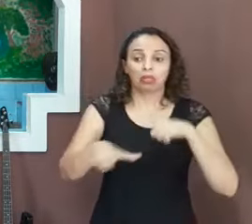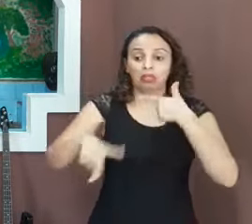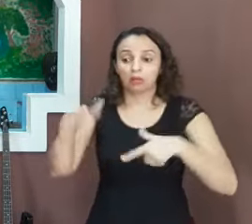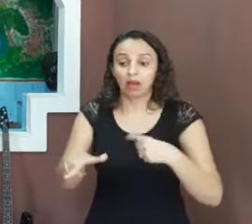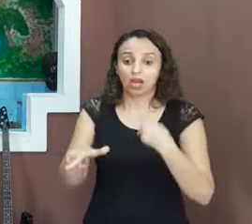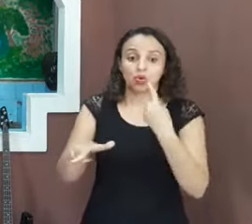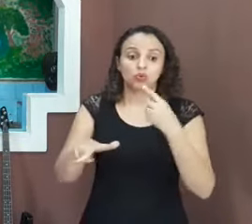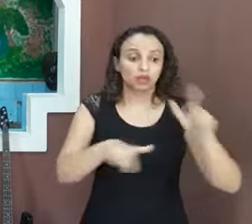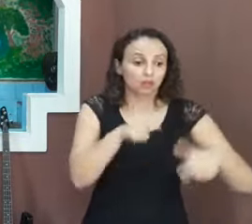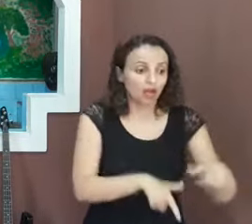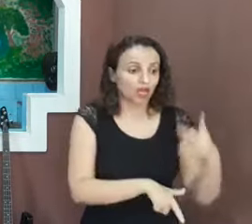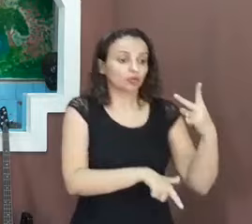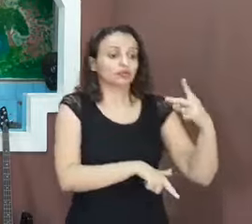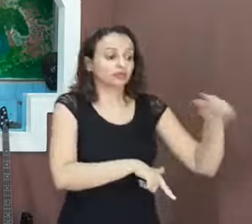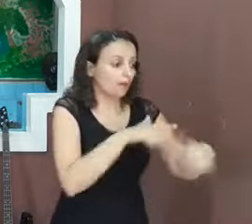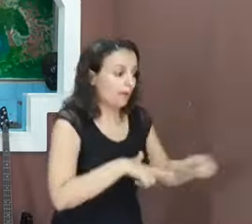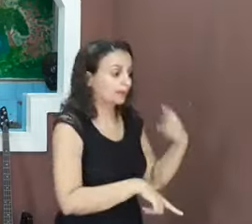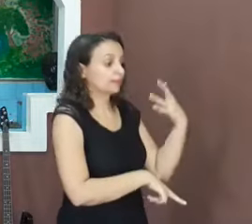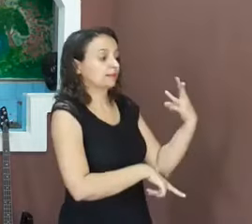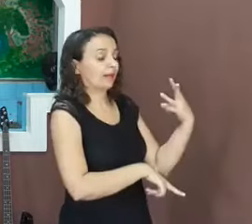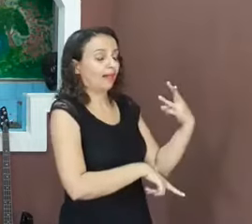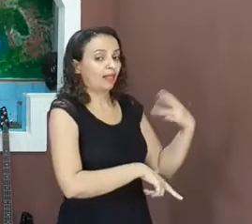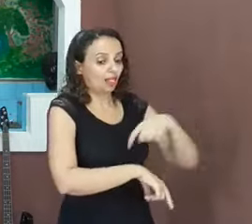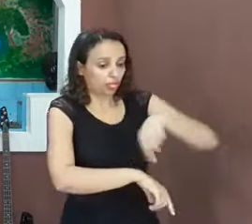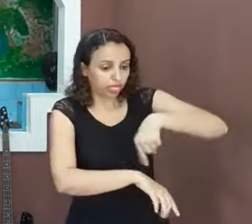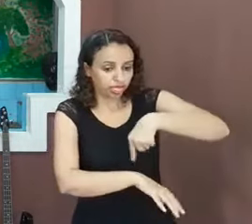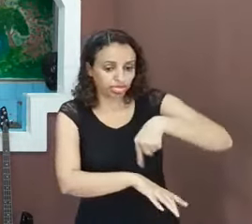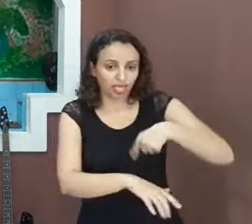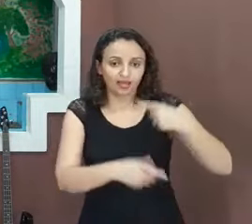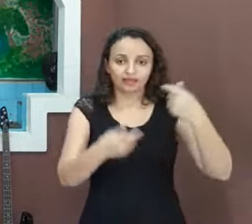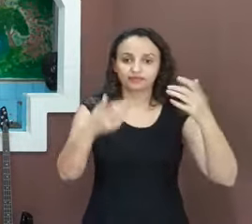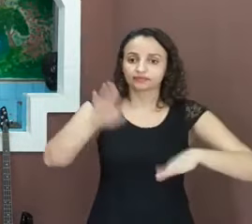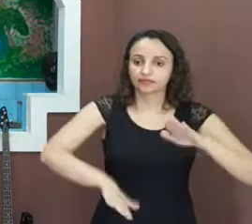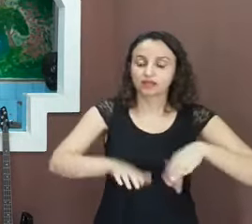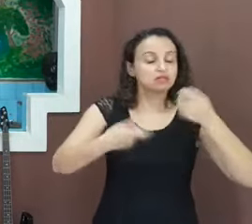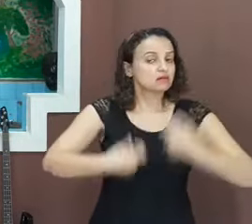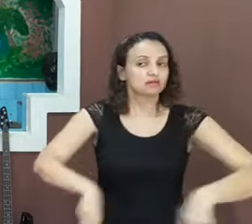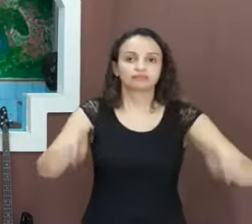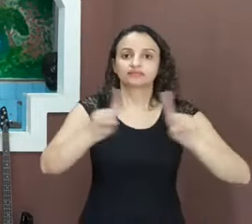Não, porque eu tenho que fazer uma extra, não sei o quê. Peraí, às vezes não é necessidade.